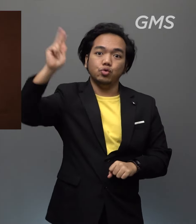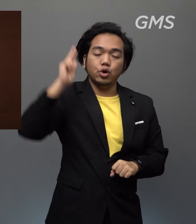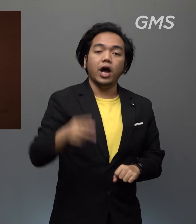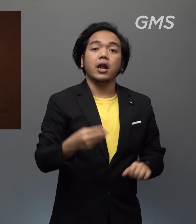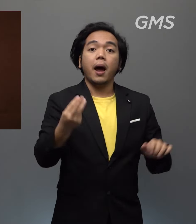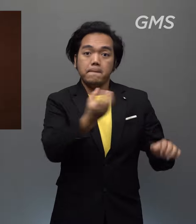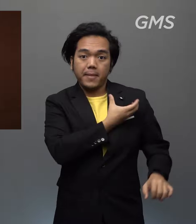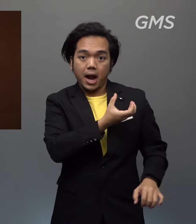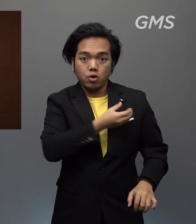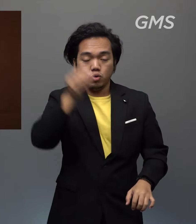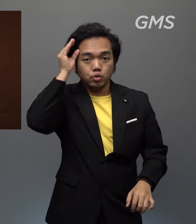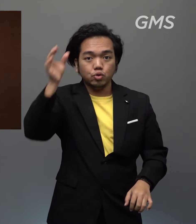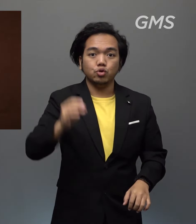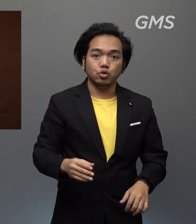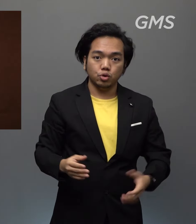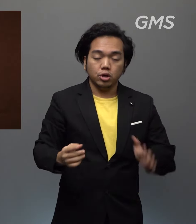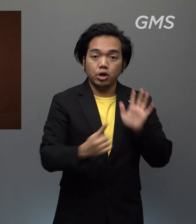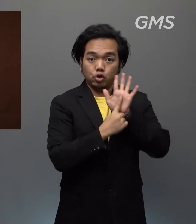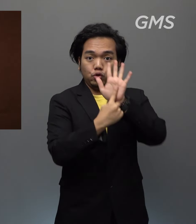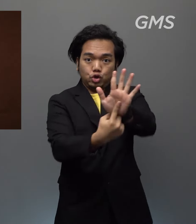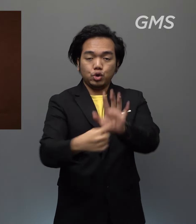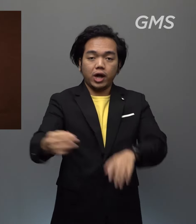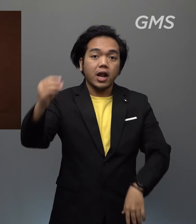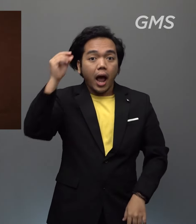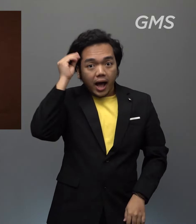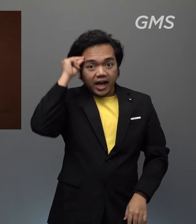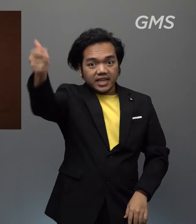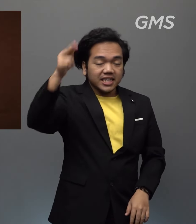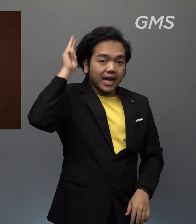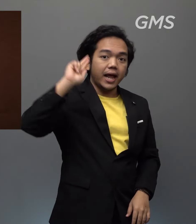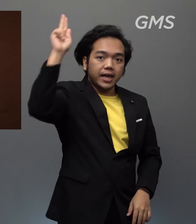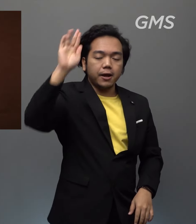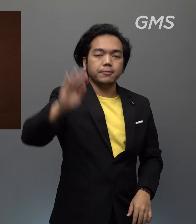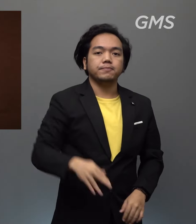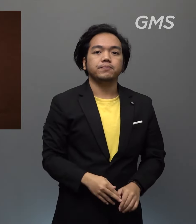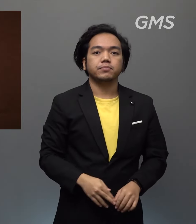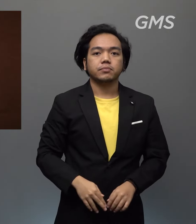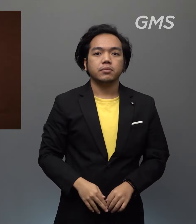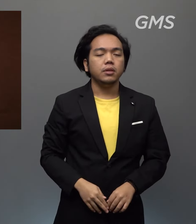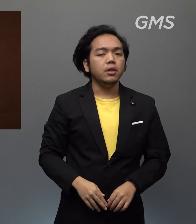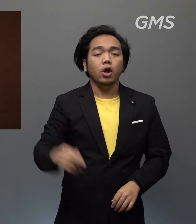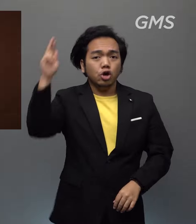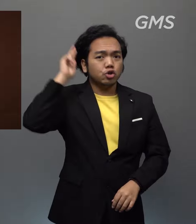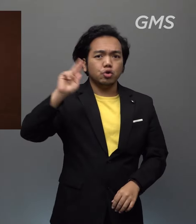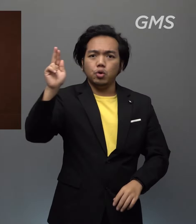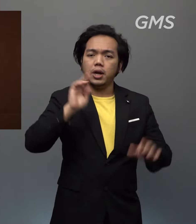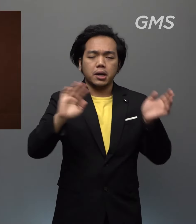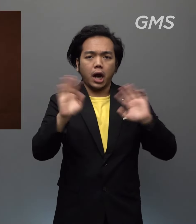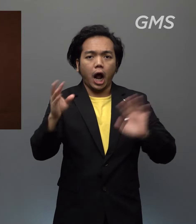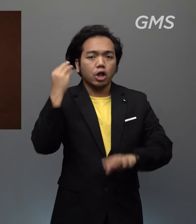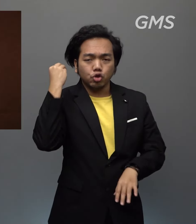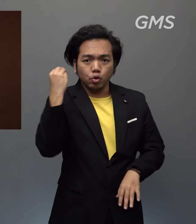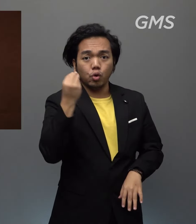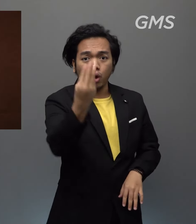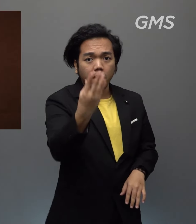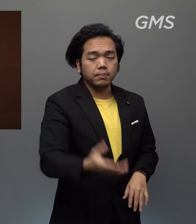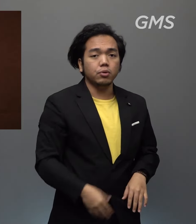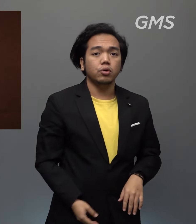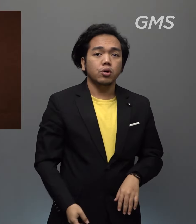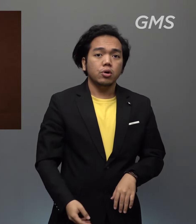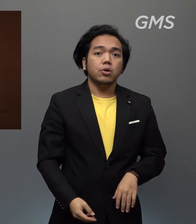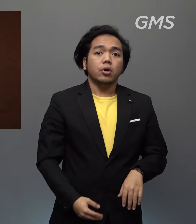kehendaknya. Tuhan tidak menunggu kita terpuruk dulu baru dia menyatakan kehendaknya. Tapi dia ingin katakan kepada kita,